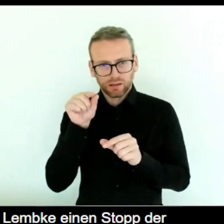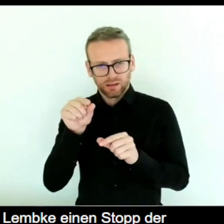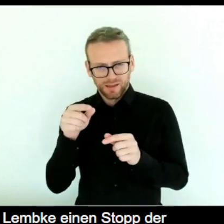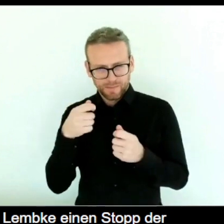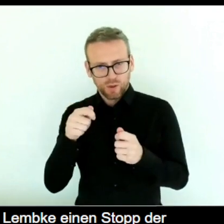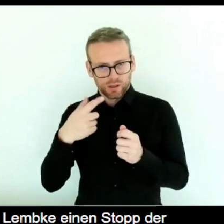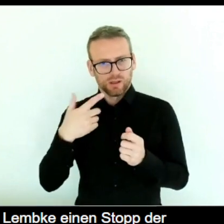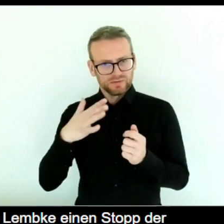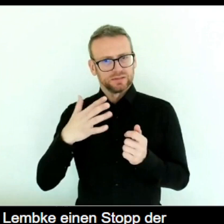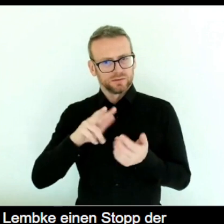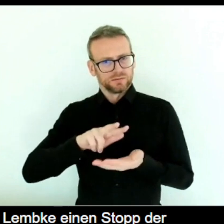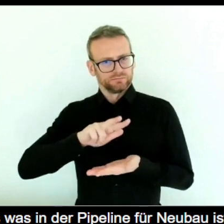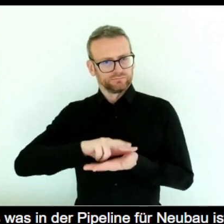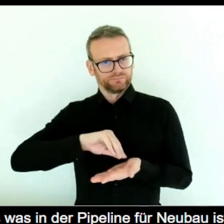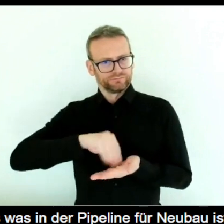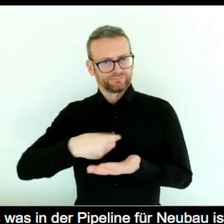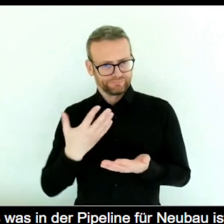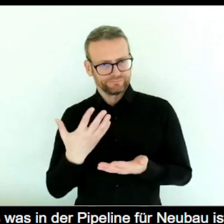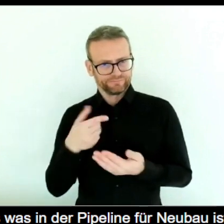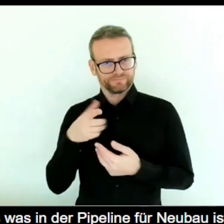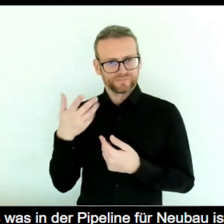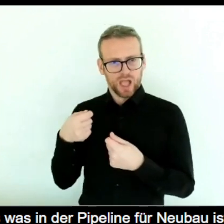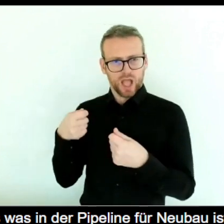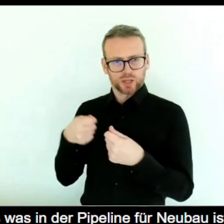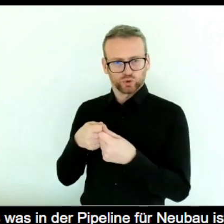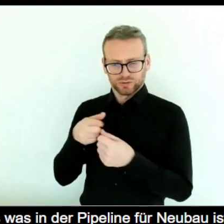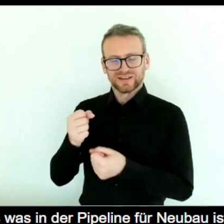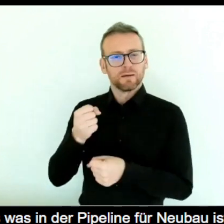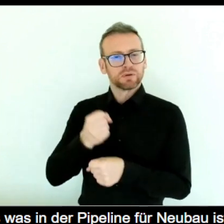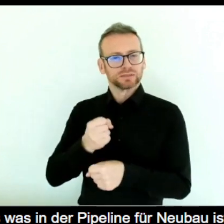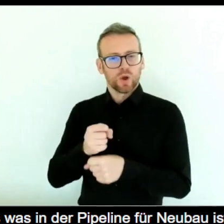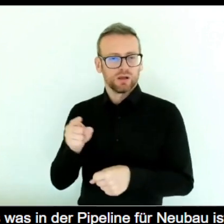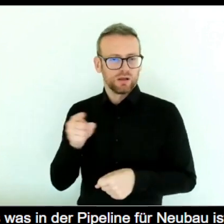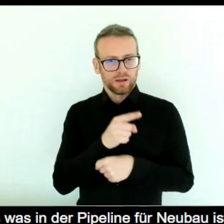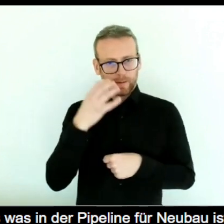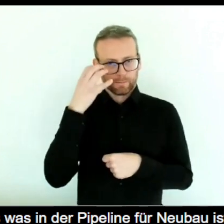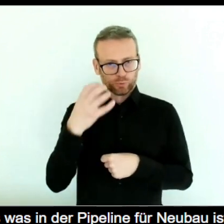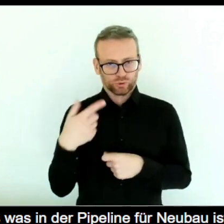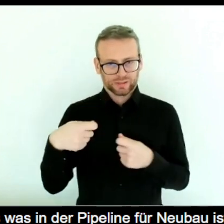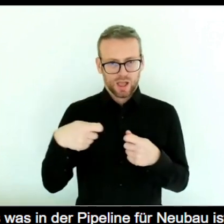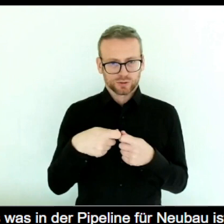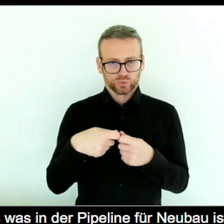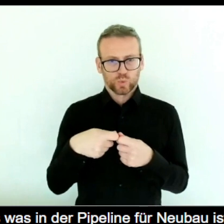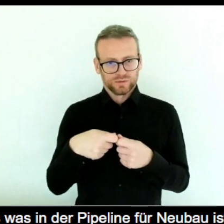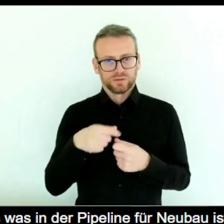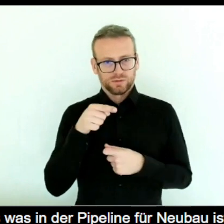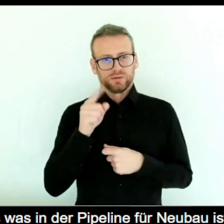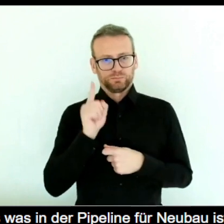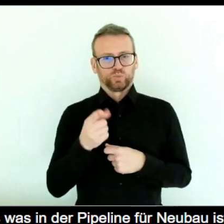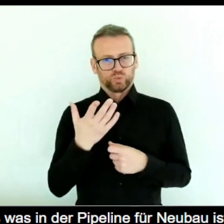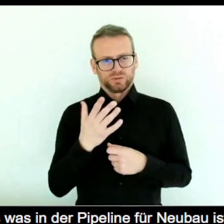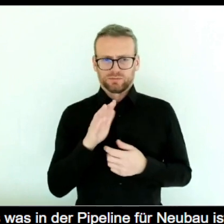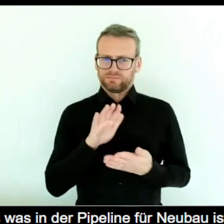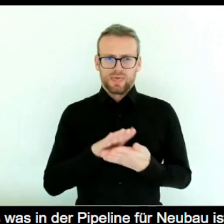Und da werden wir uns natürlich massiv ins Zeug legen, dass das auch zu Ende gebaut wird. Und wir haben auch weitere Ausbauprojekte in Bayern,